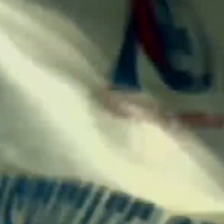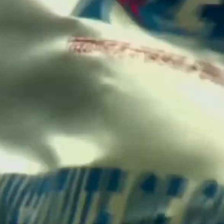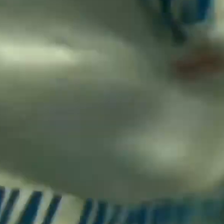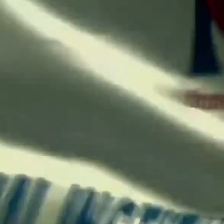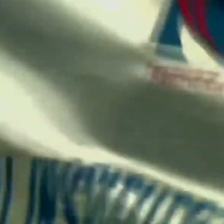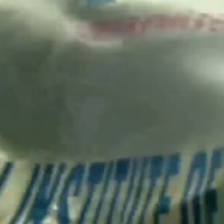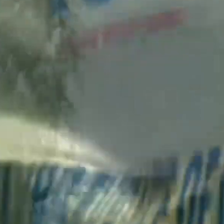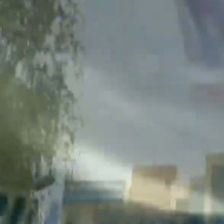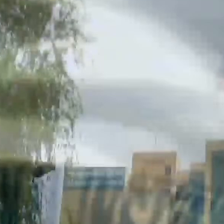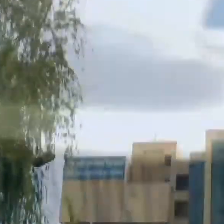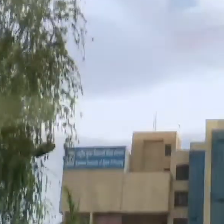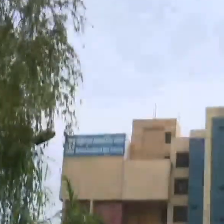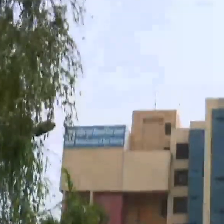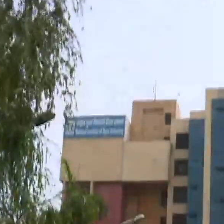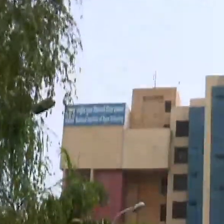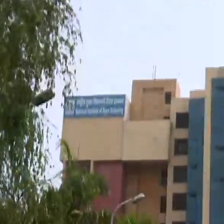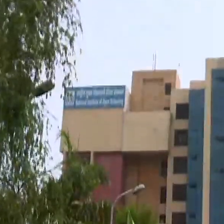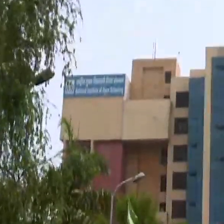विद्यालय जो मुक्त हो,